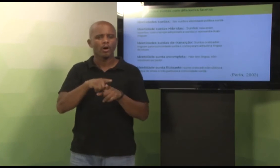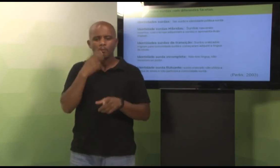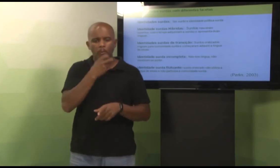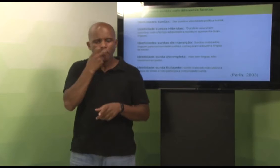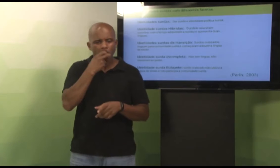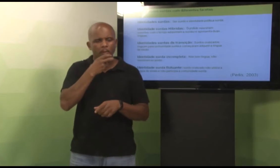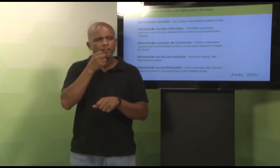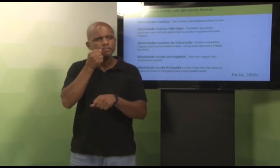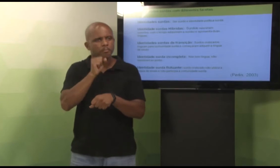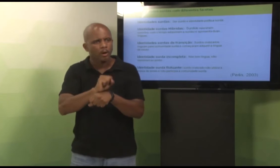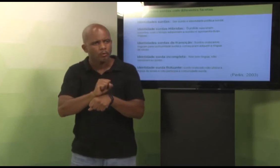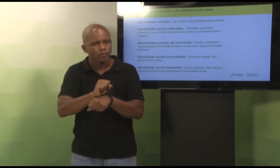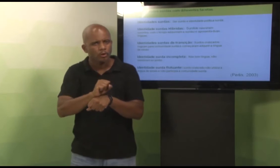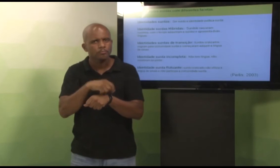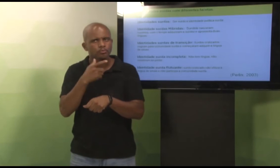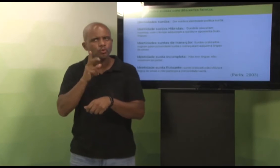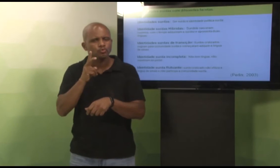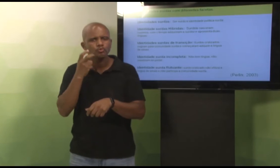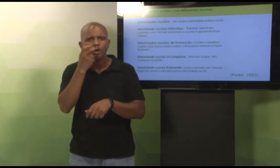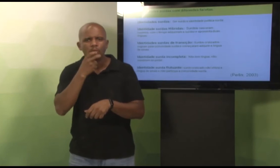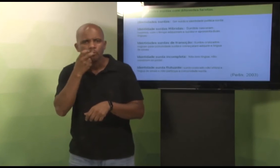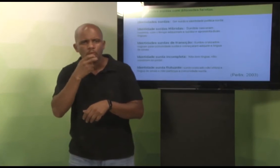Contudo, ele tem o conhecimento na língua portuguesa,